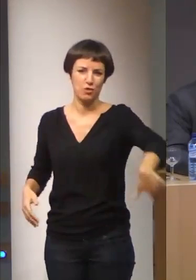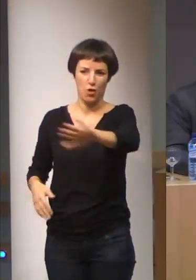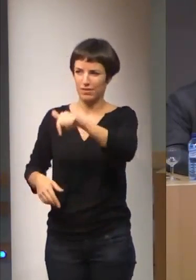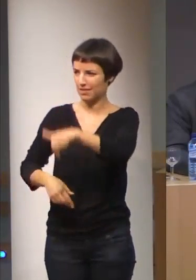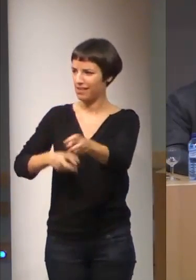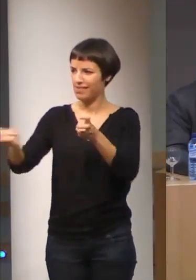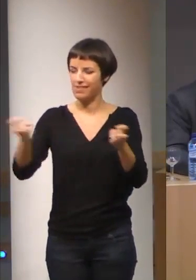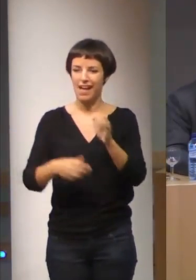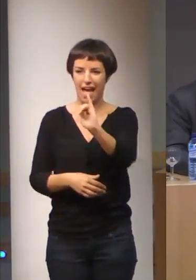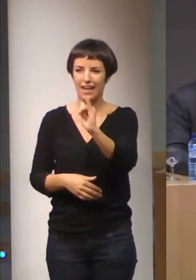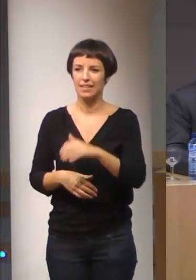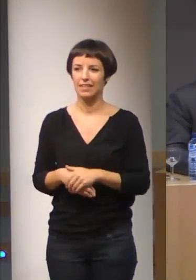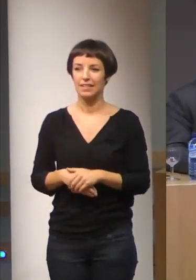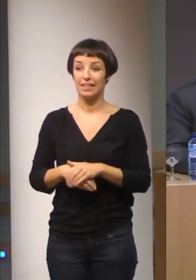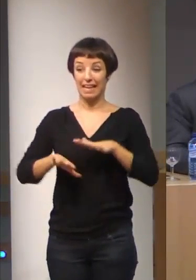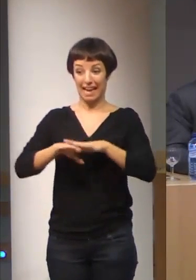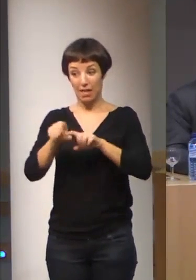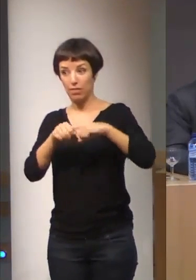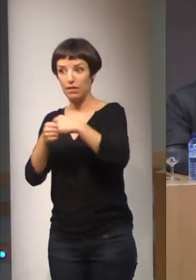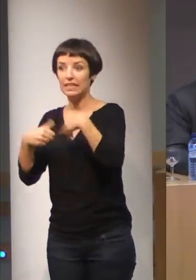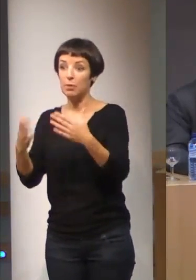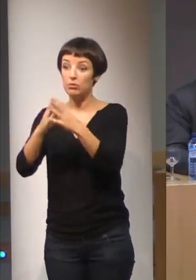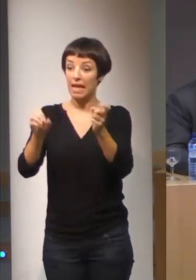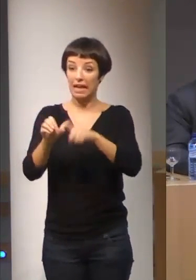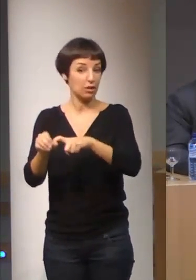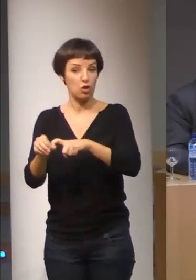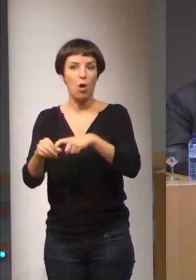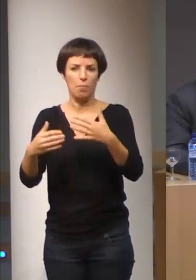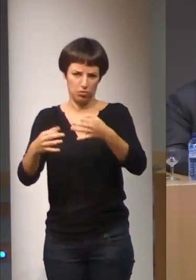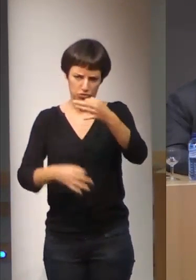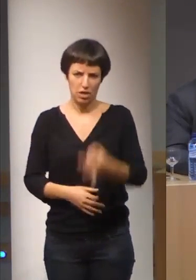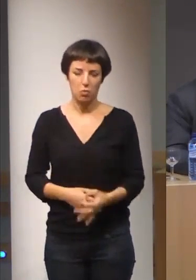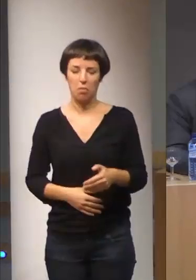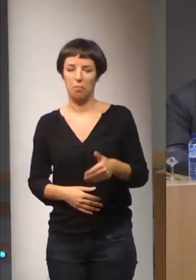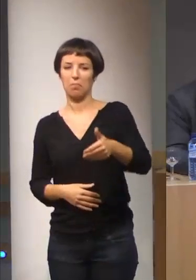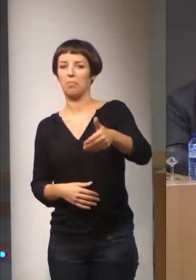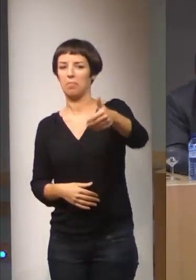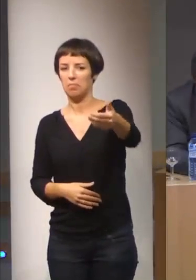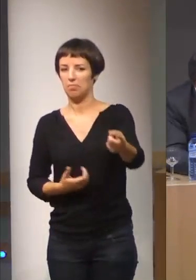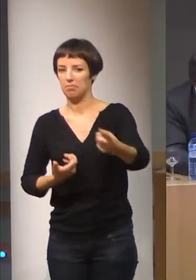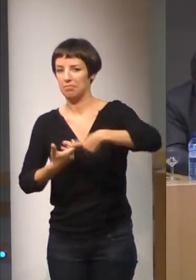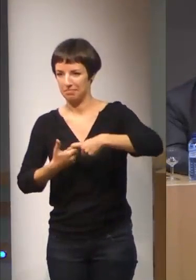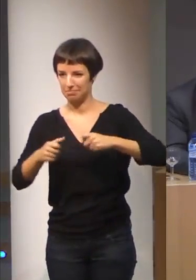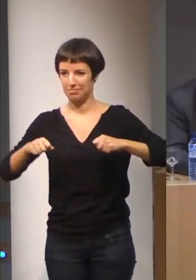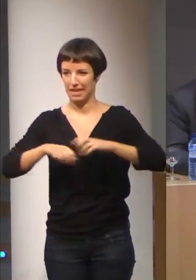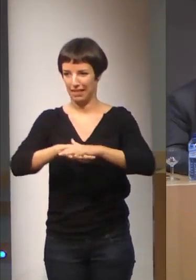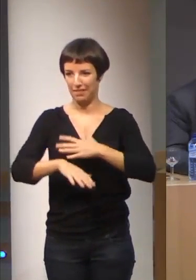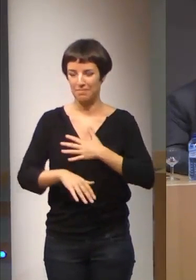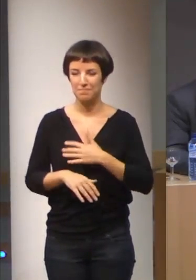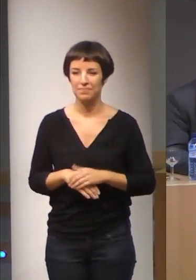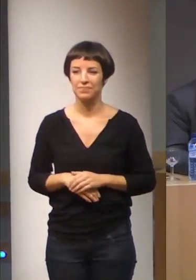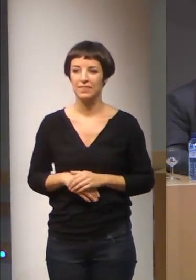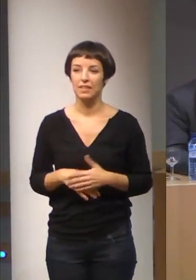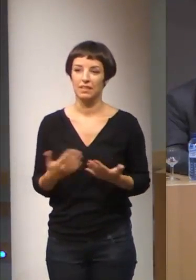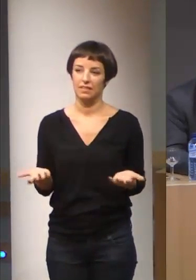representadas de la red y las que no forman parte de la red pero que estoy seguro que Próximamente van a formar parte de de ella